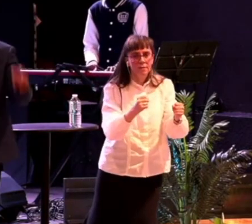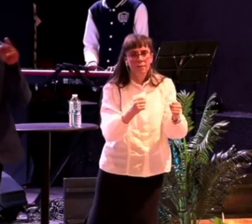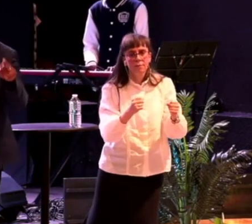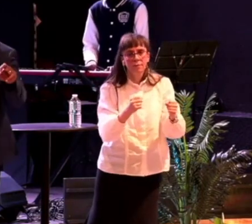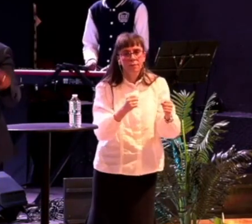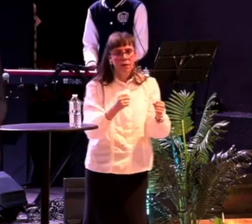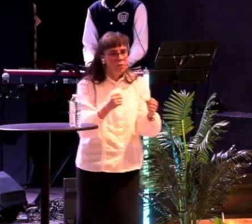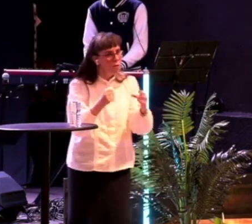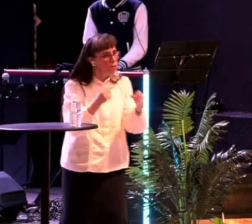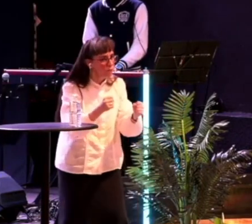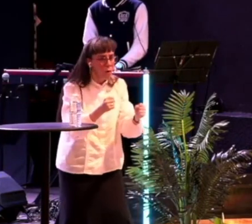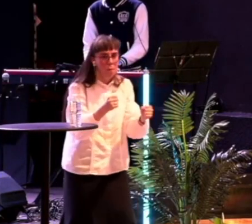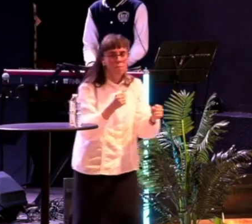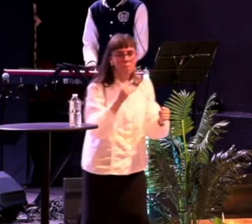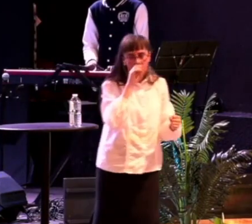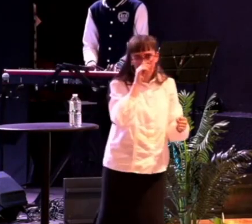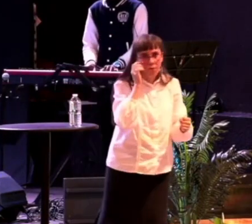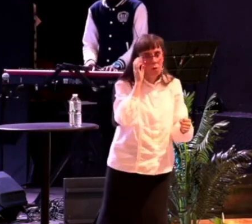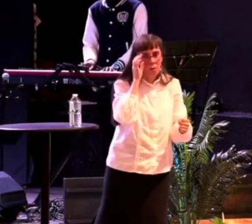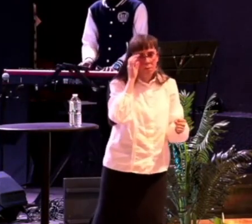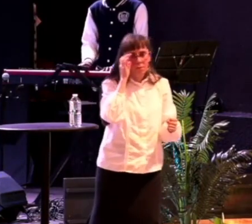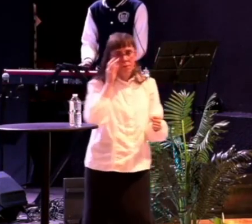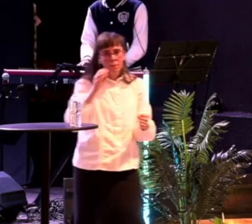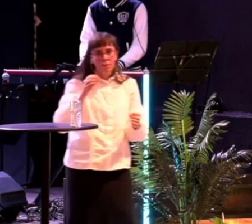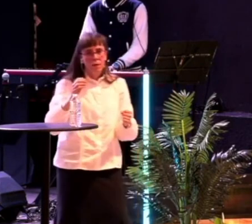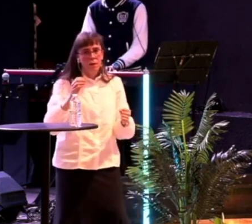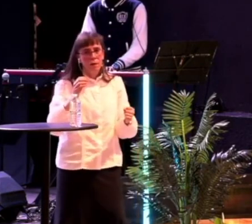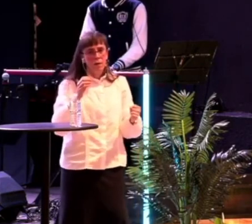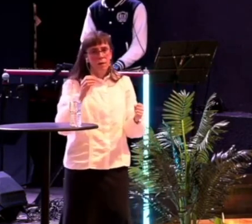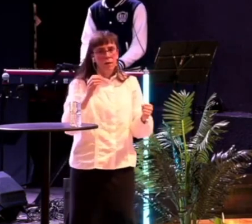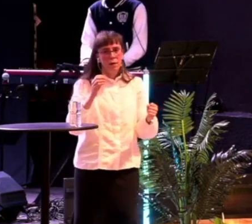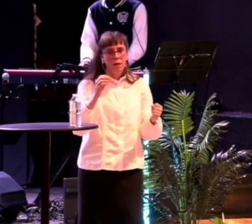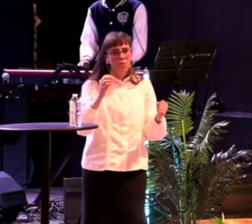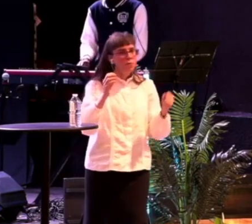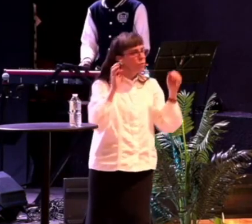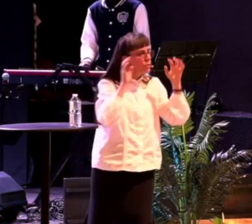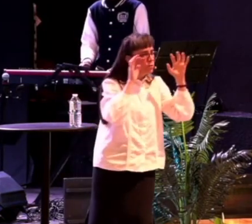si tu tiens ferme, si tu ne lâches pas les yeux devant ton espérance,